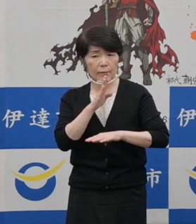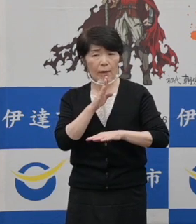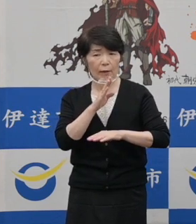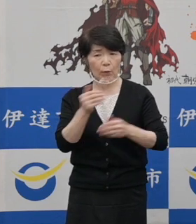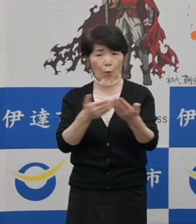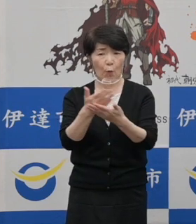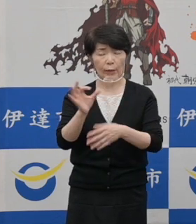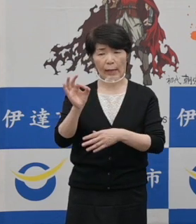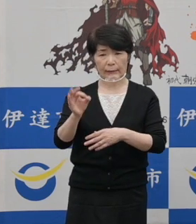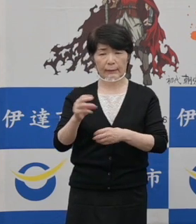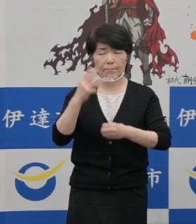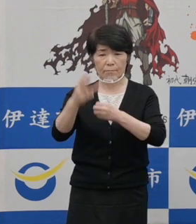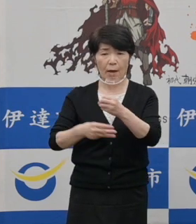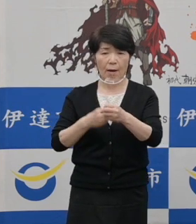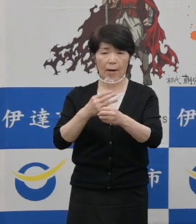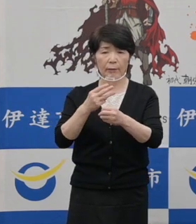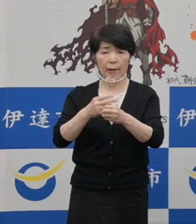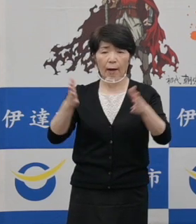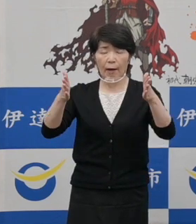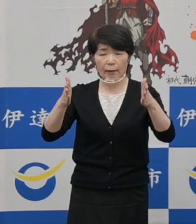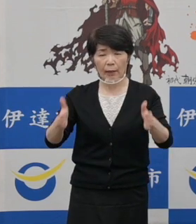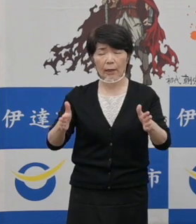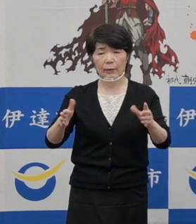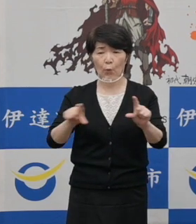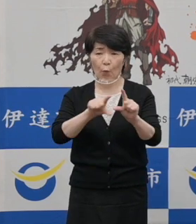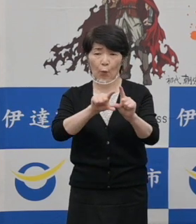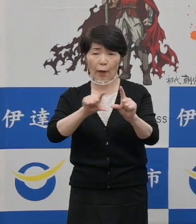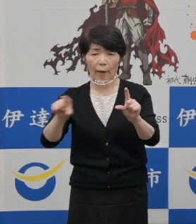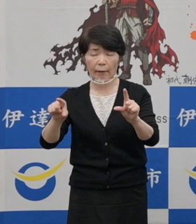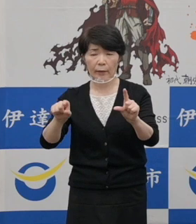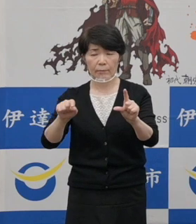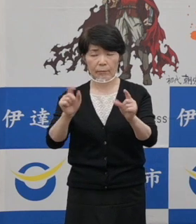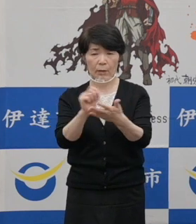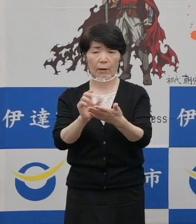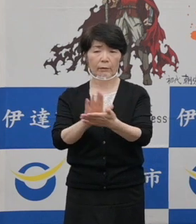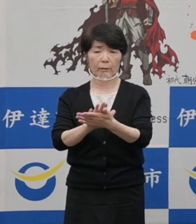の3カ年平均のところでございますが、